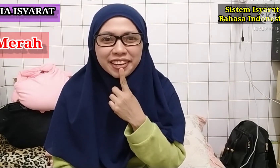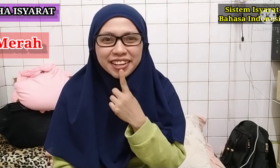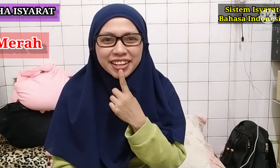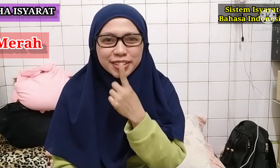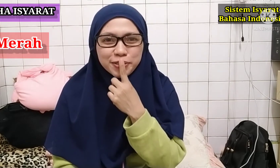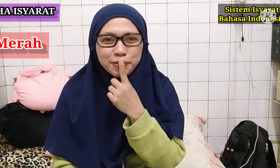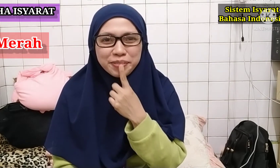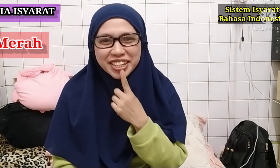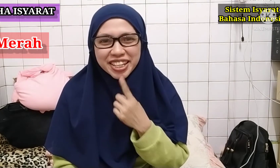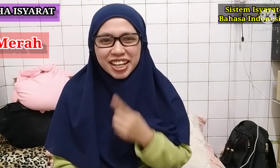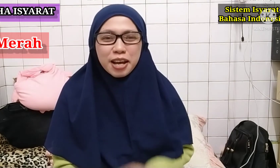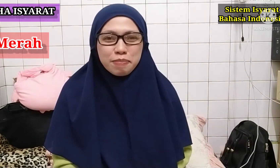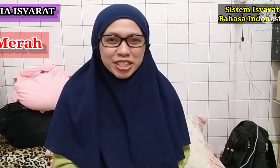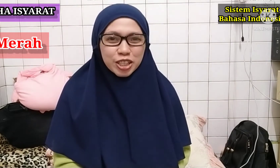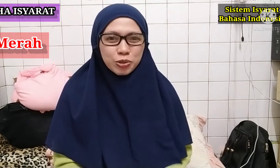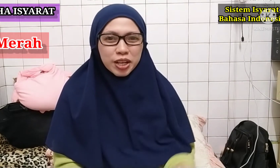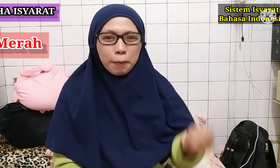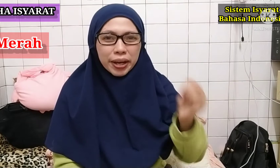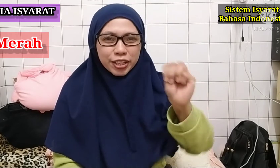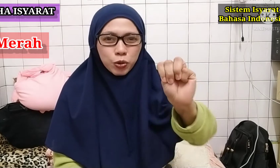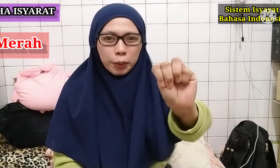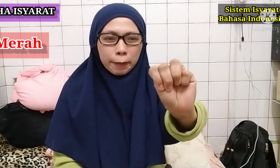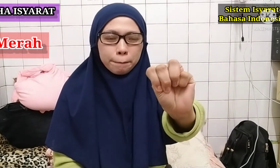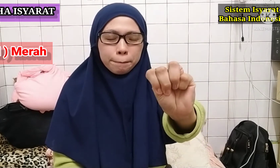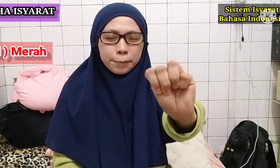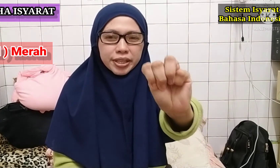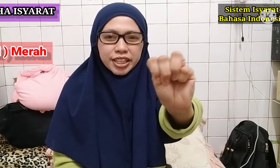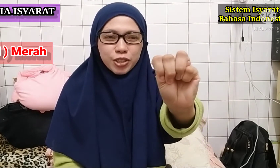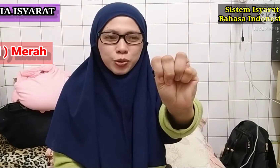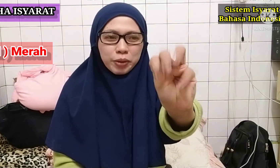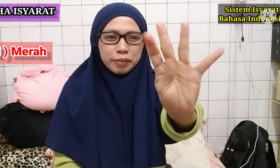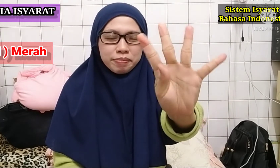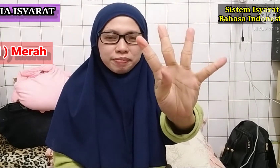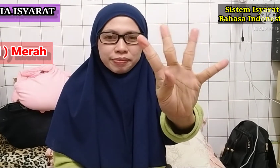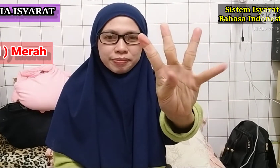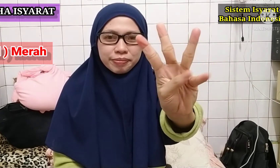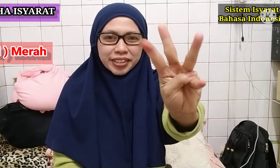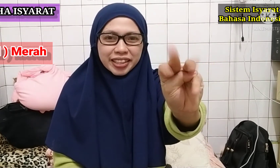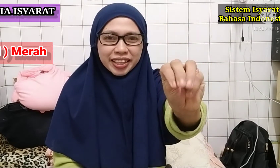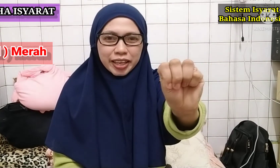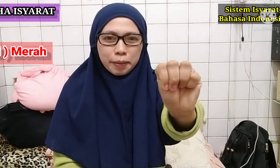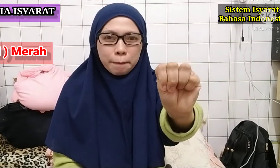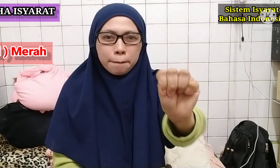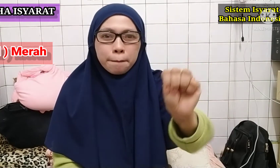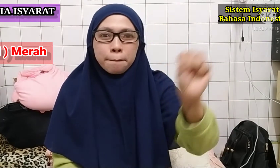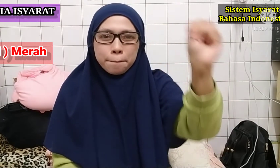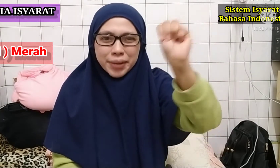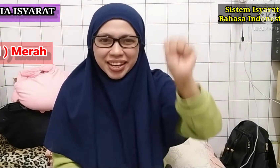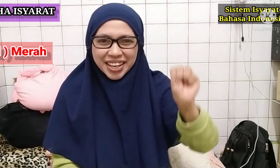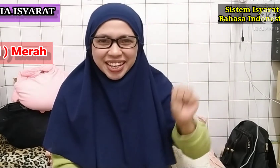merah gitu, merah. Bisa juga pakai huruf M, ini huruf M, M,